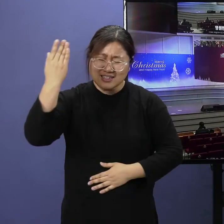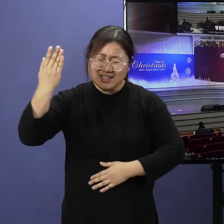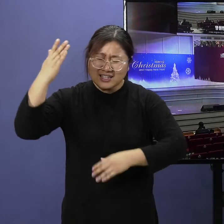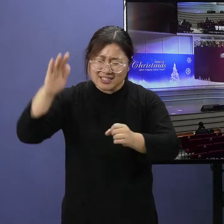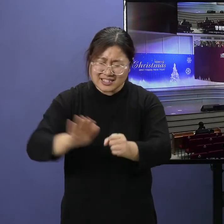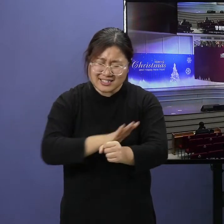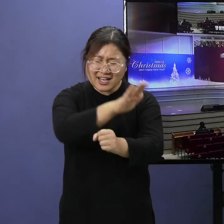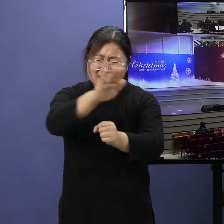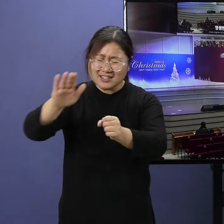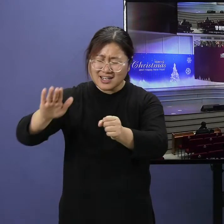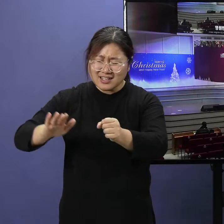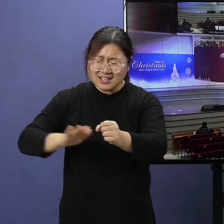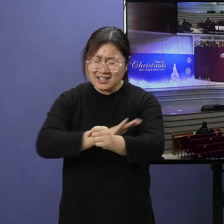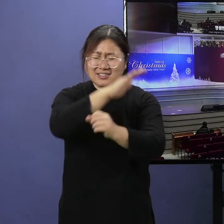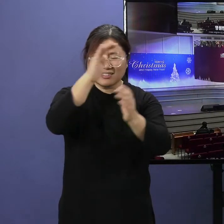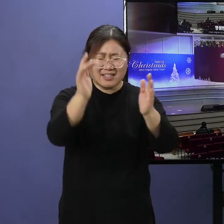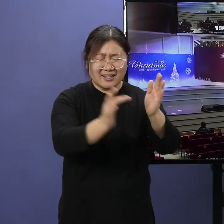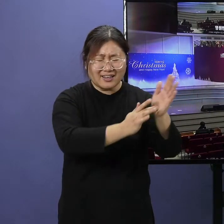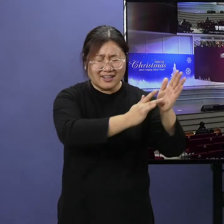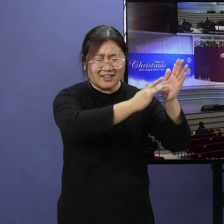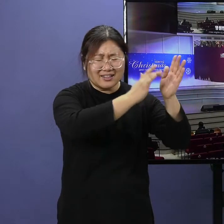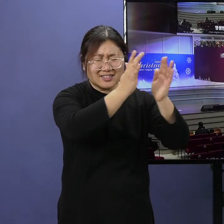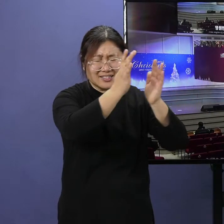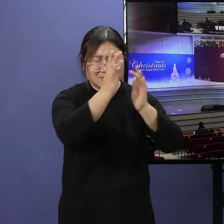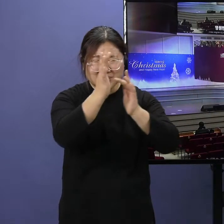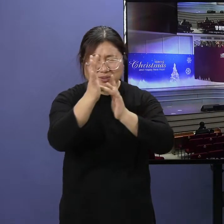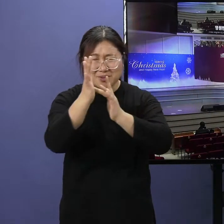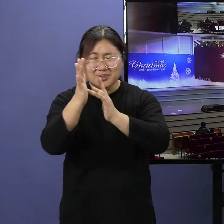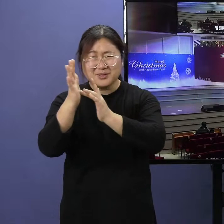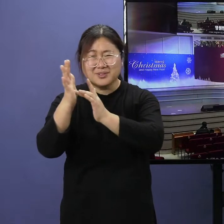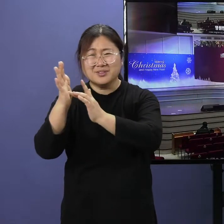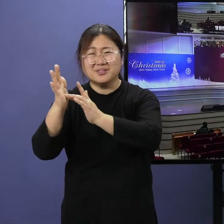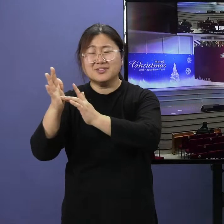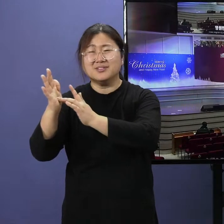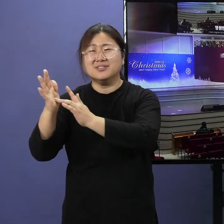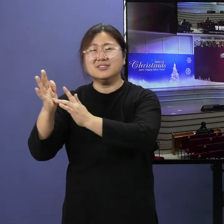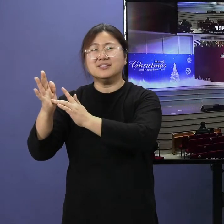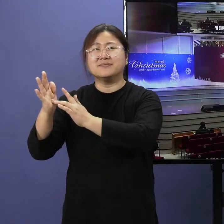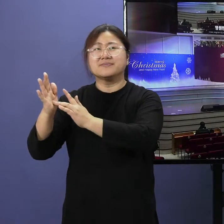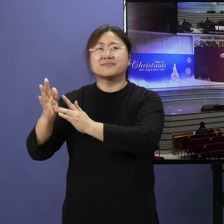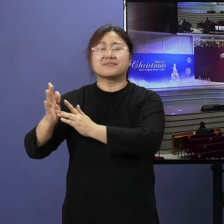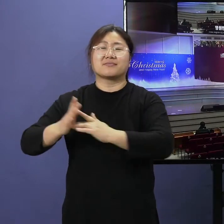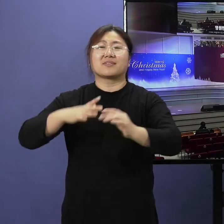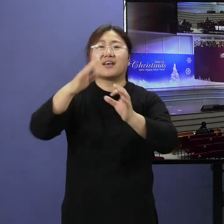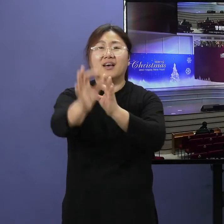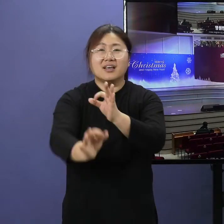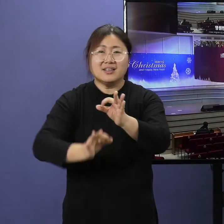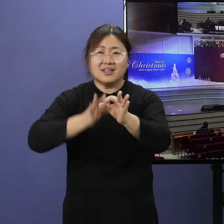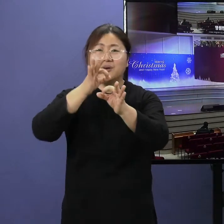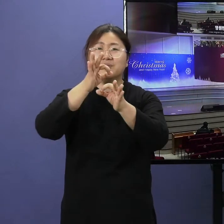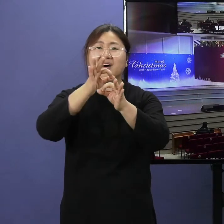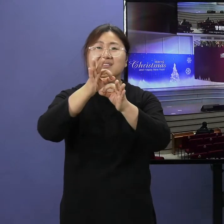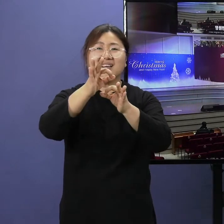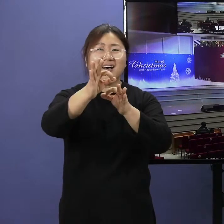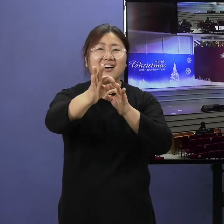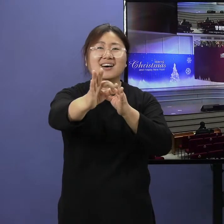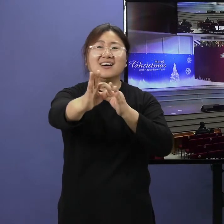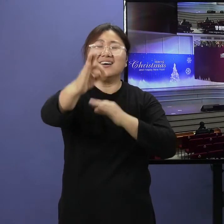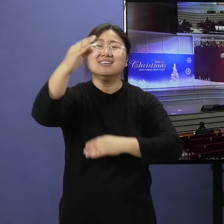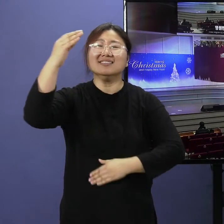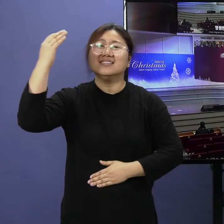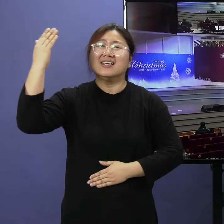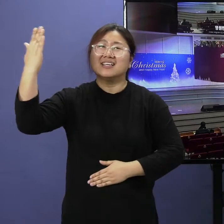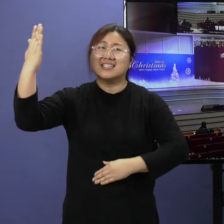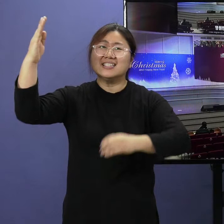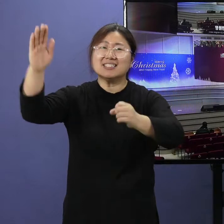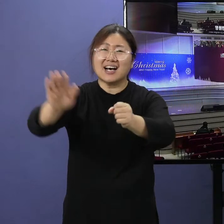영원한 그 사랑 예수 영원한 그 사랑 영원한